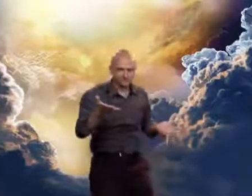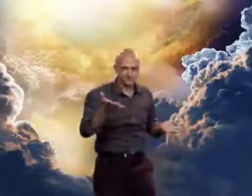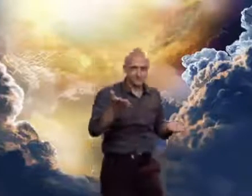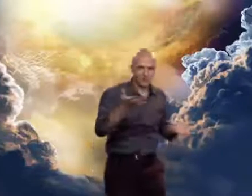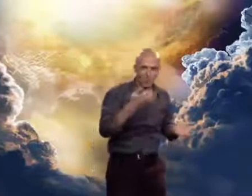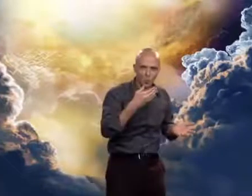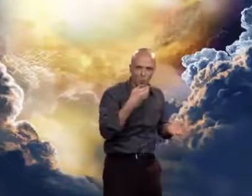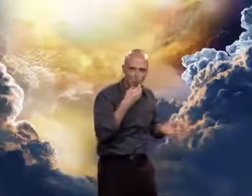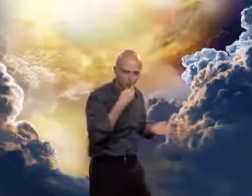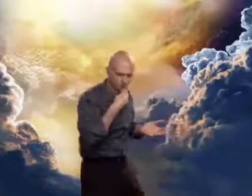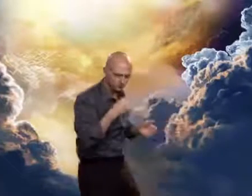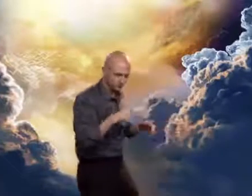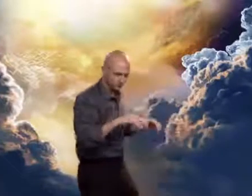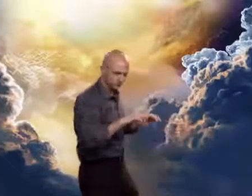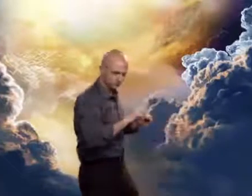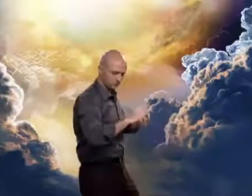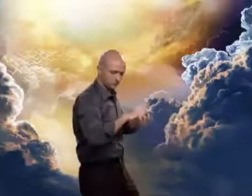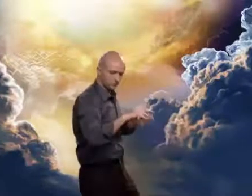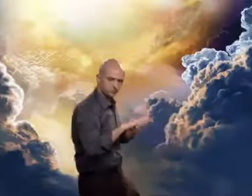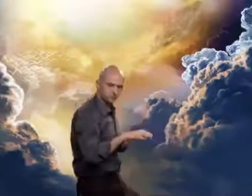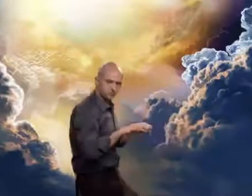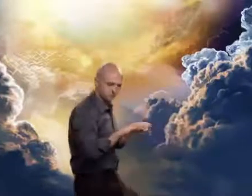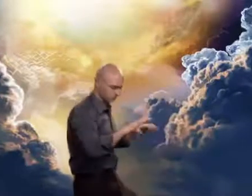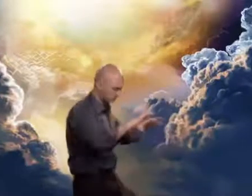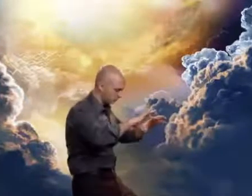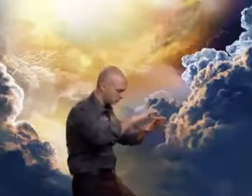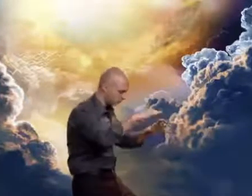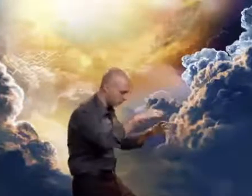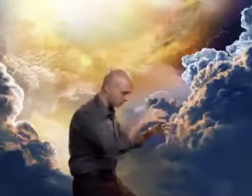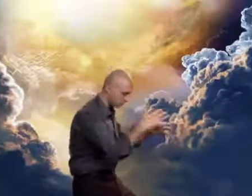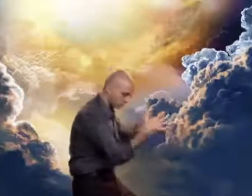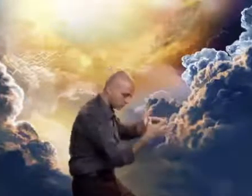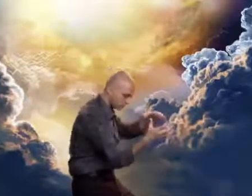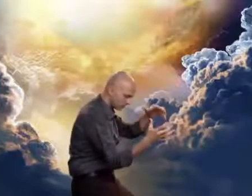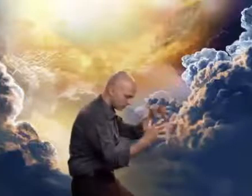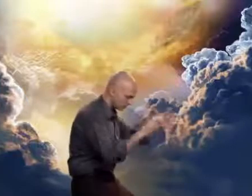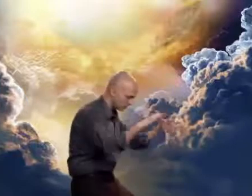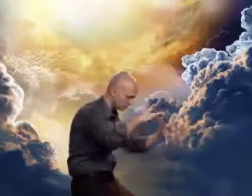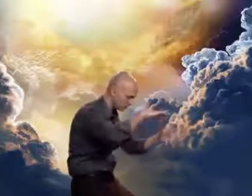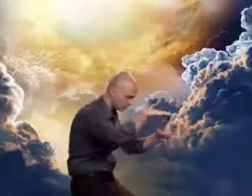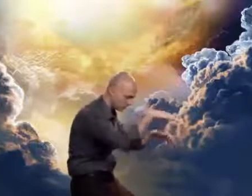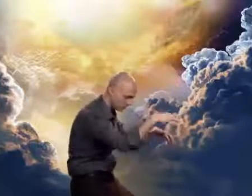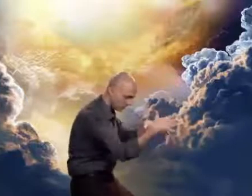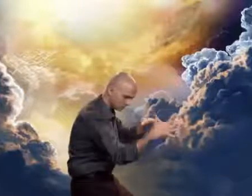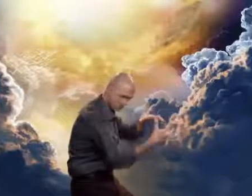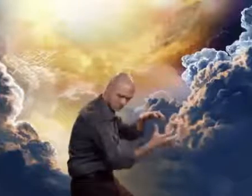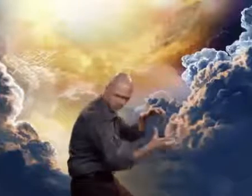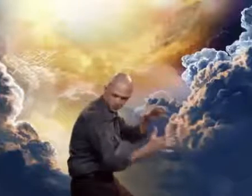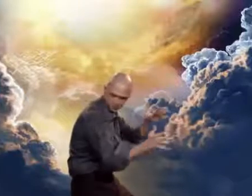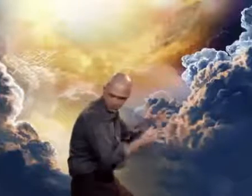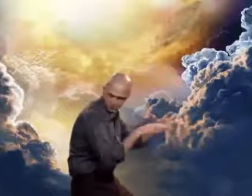avisos e advertências que demonstram ser corretos. Então, estando ganha a confiança, apresentam doutrinas